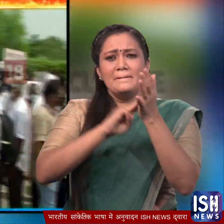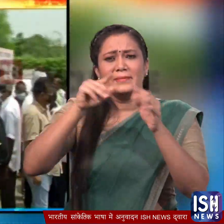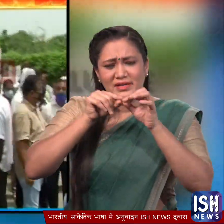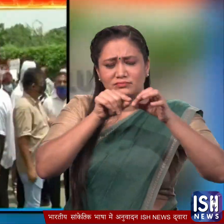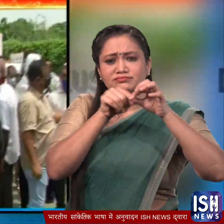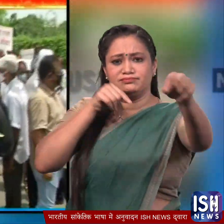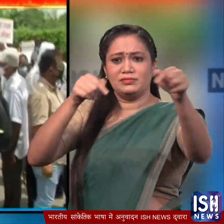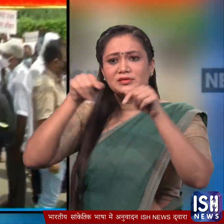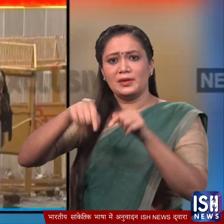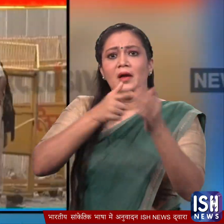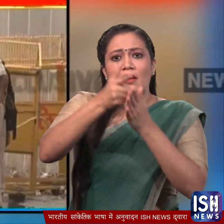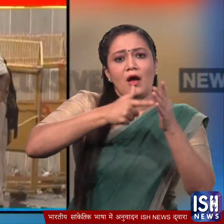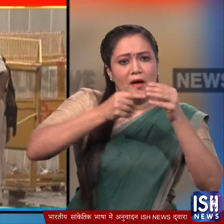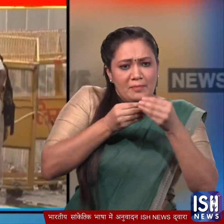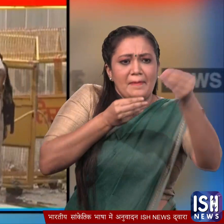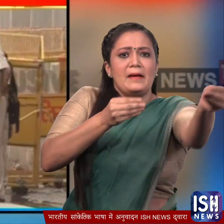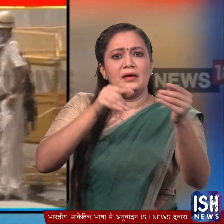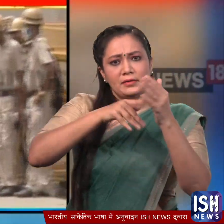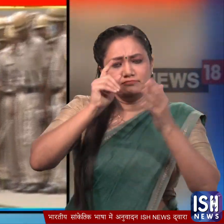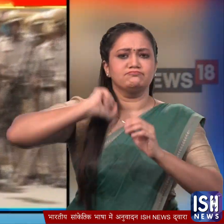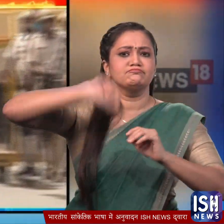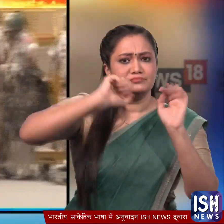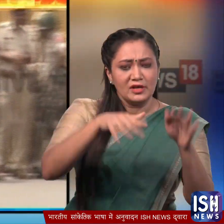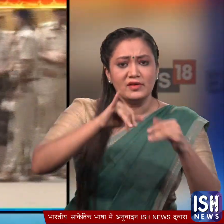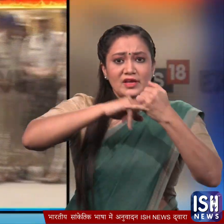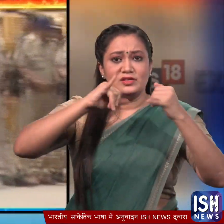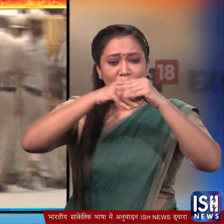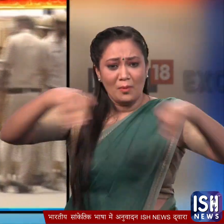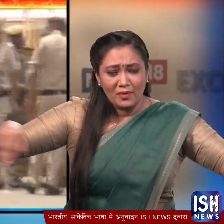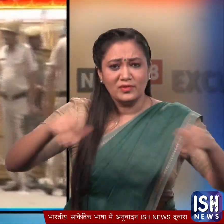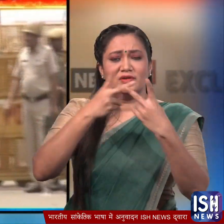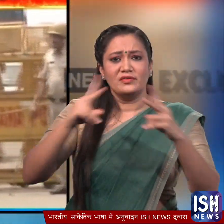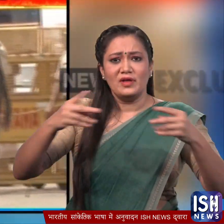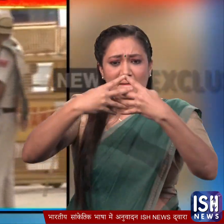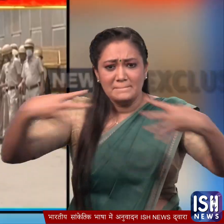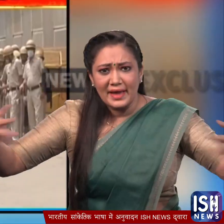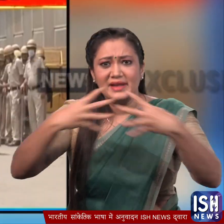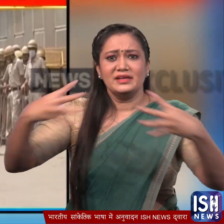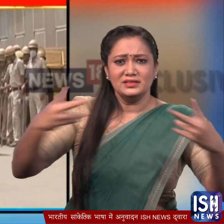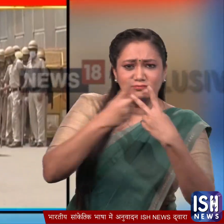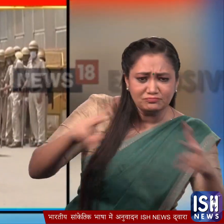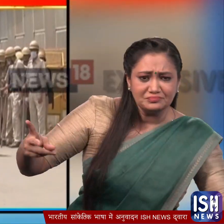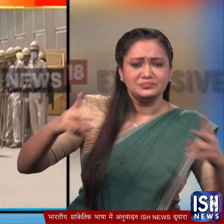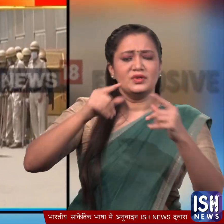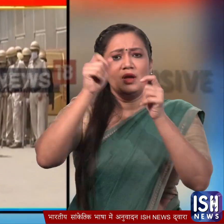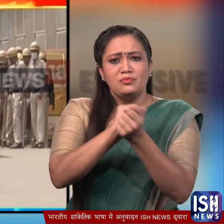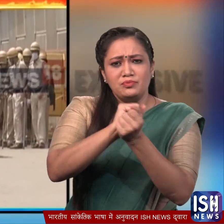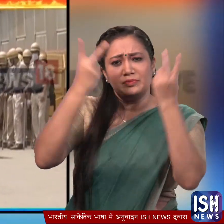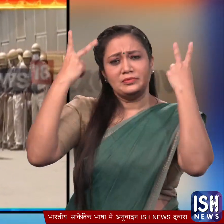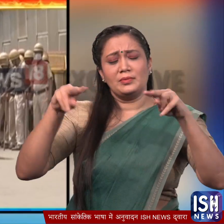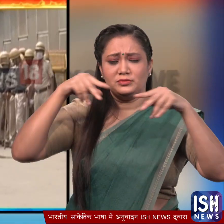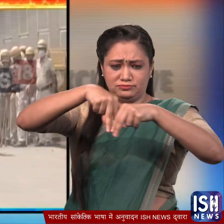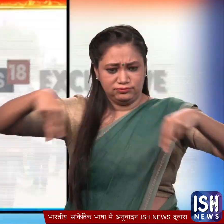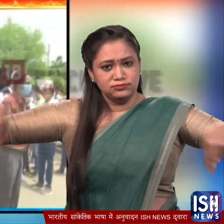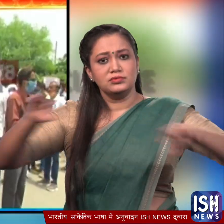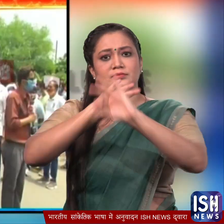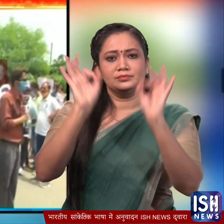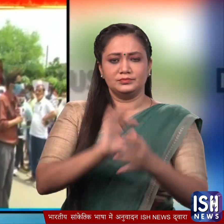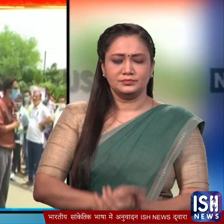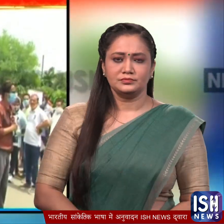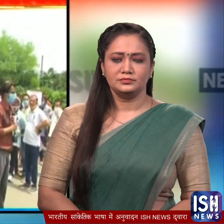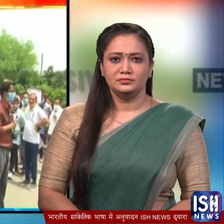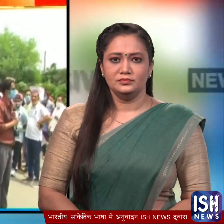पर किसान प्रदर्शन कर रहे थे। इन लोगों को सिंघू बॉर्डर जाने से रोकने के लिए रास्ते में बैरिकेडिंग की गई और बड़ी संख्या में पुलिस वाले तैनात किए गए।